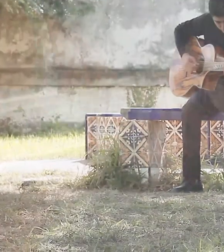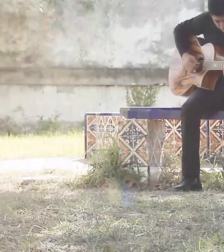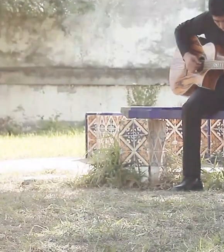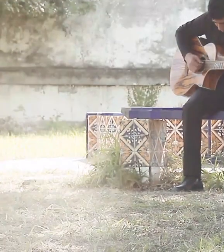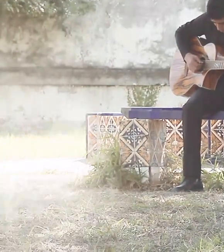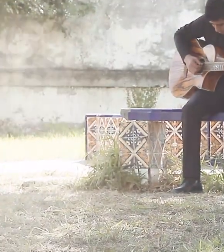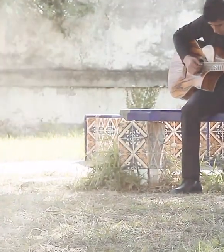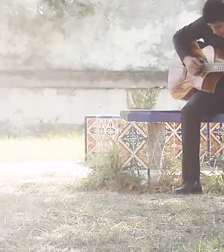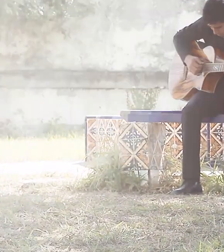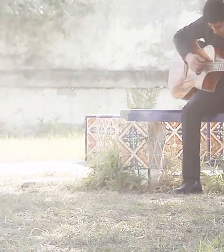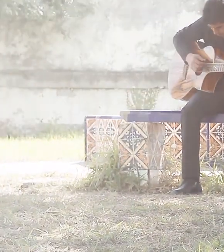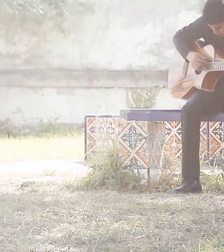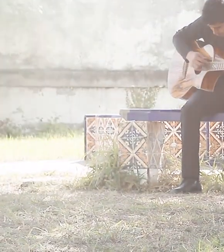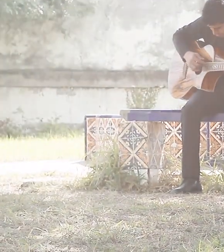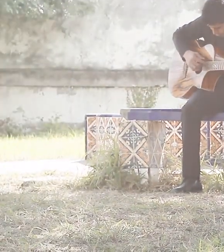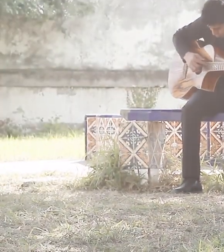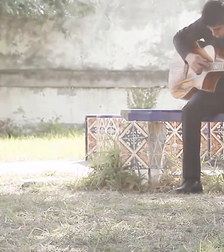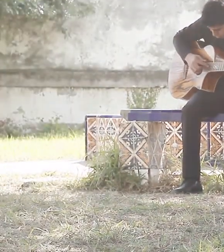con vídeo